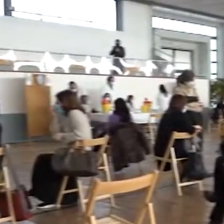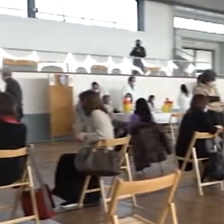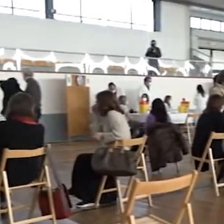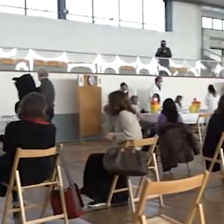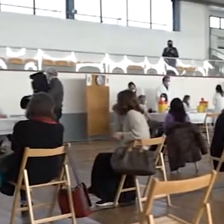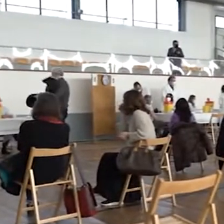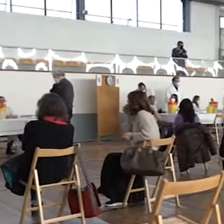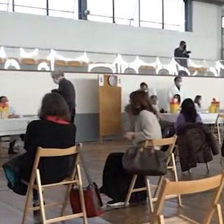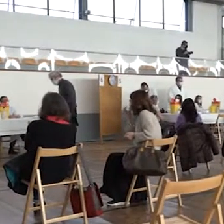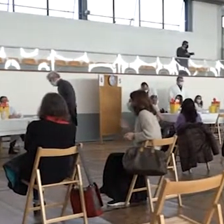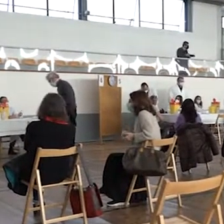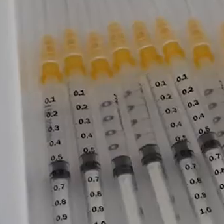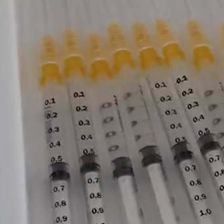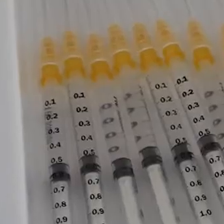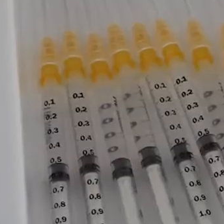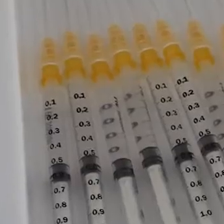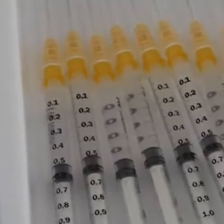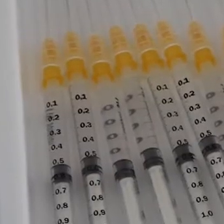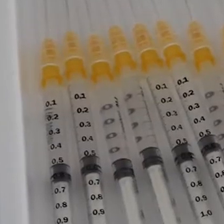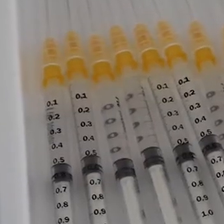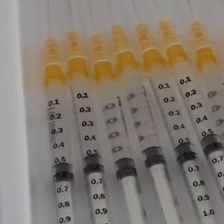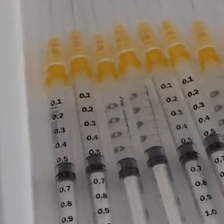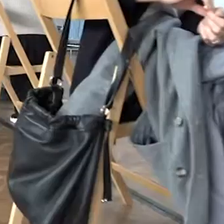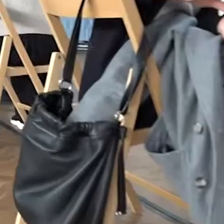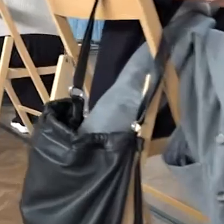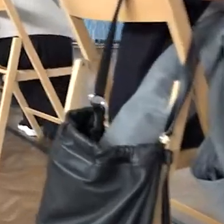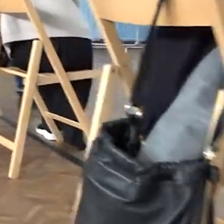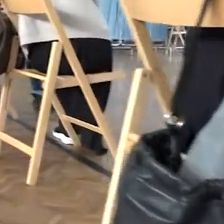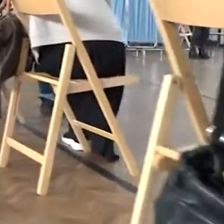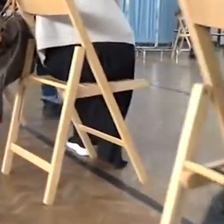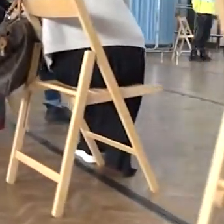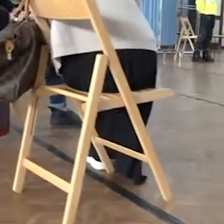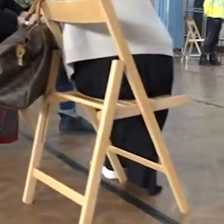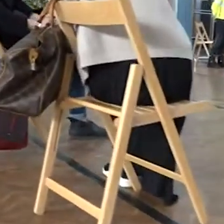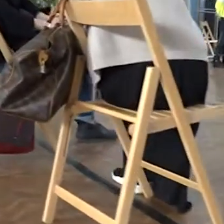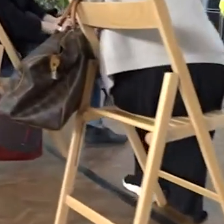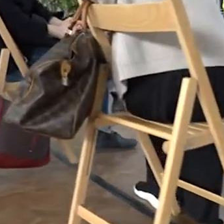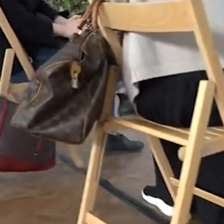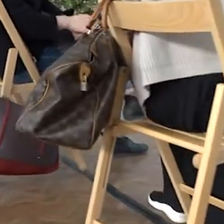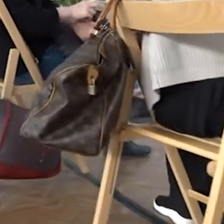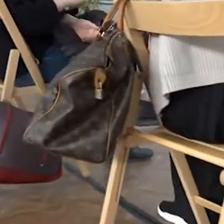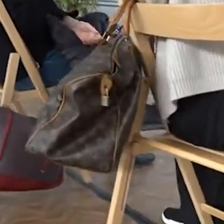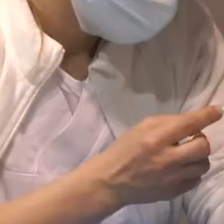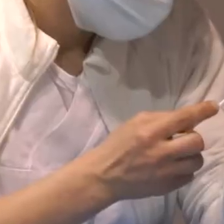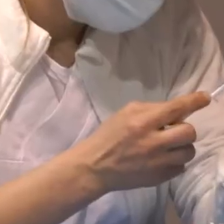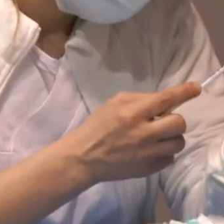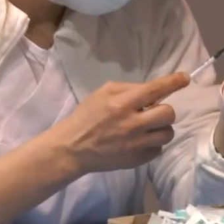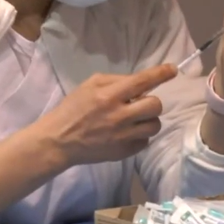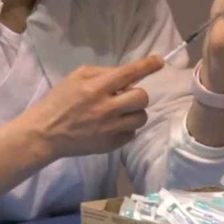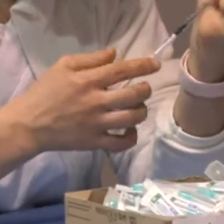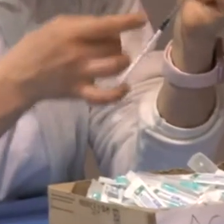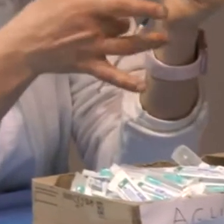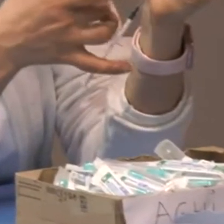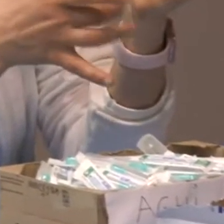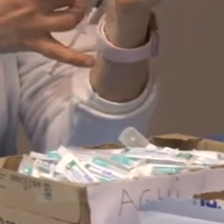per somministrazioni in Italia, 34.000 dosi inoculate nelle 24 ore, questo di fronte a un contagio che cala,